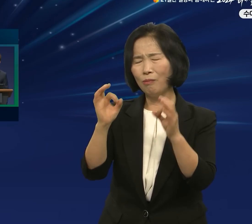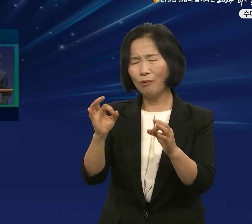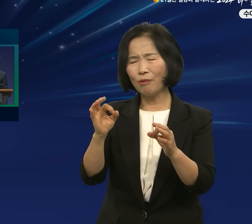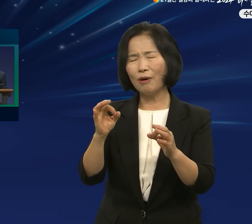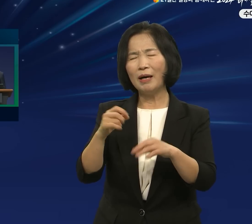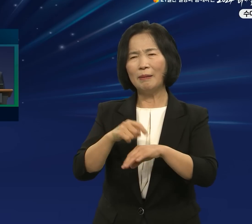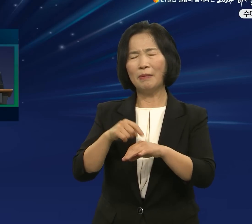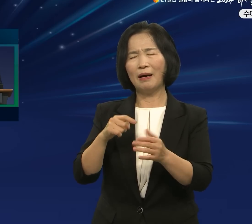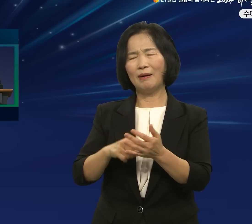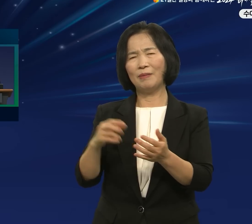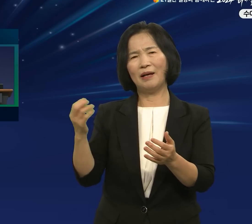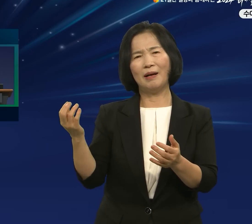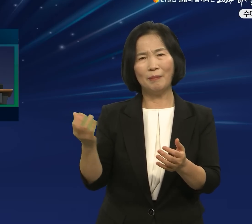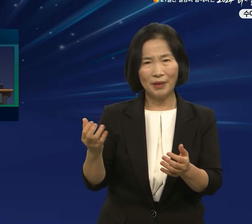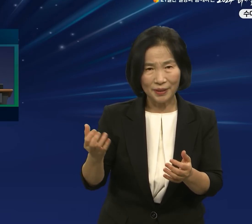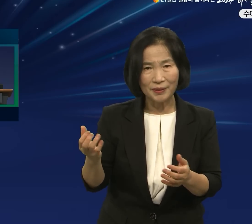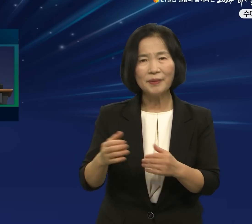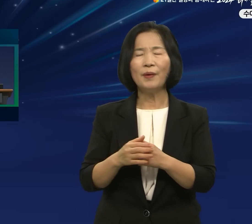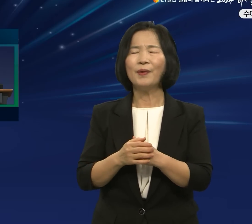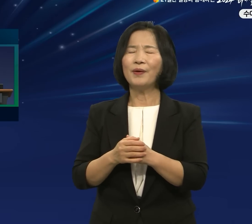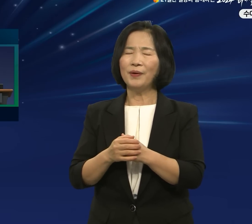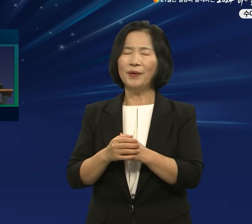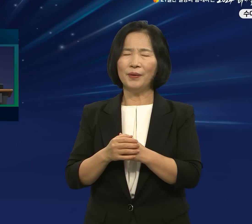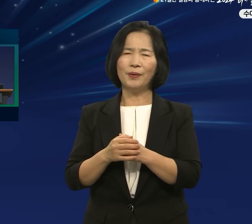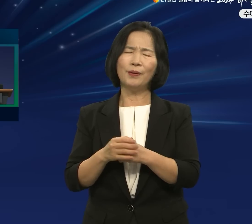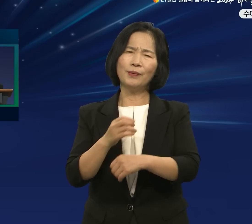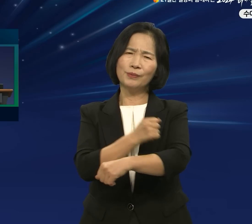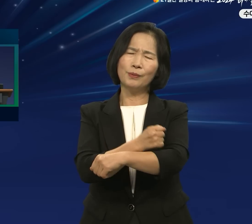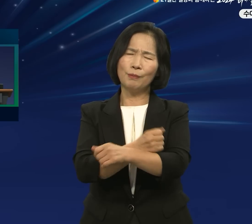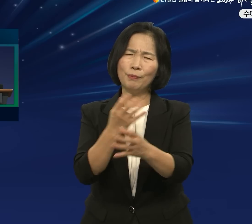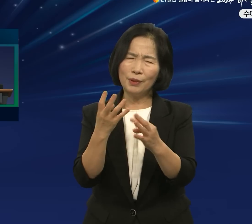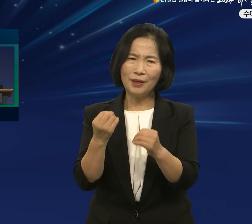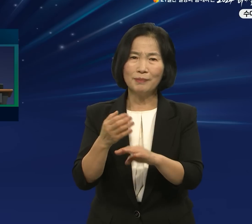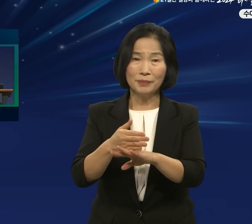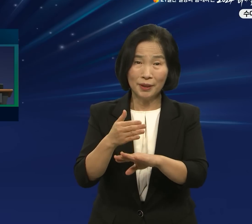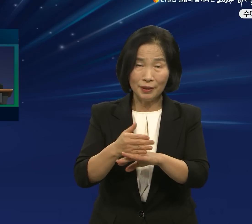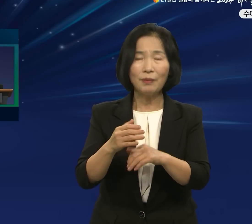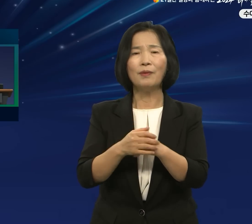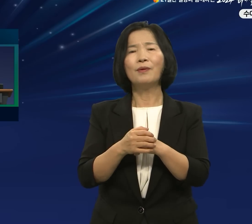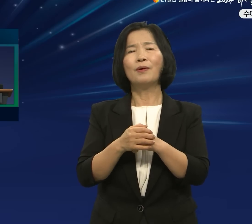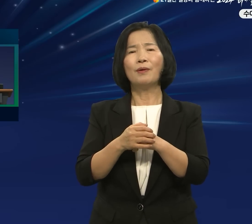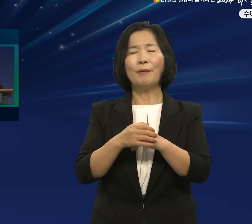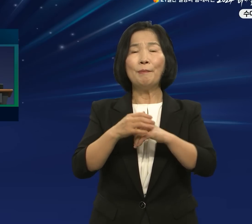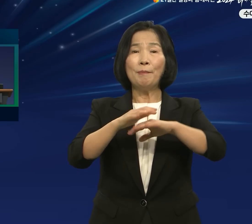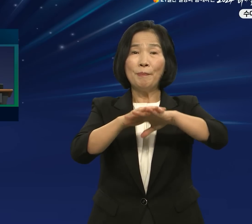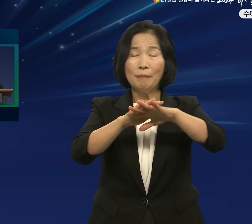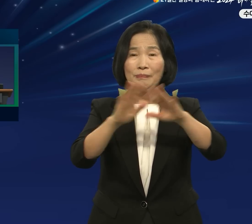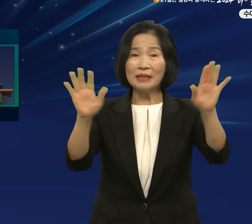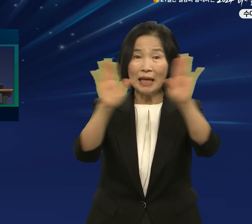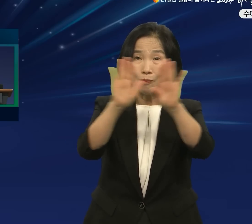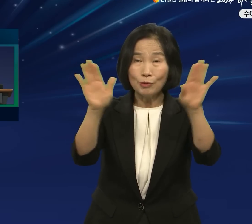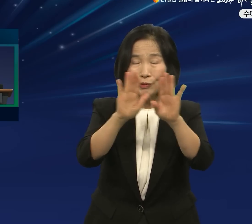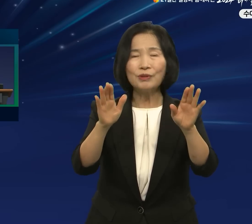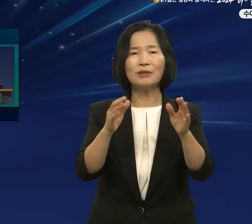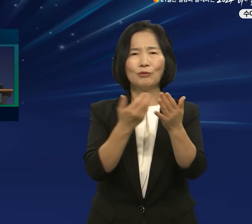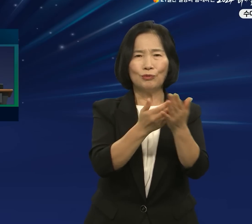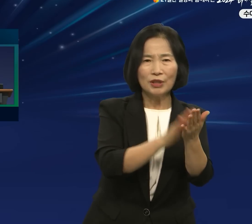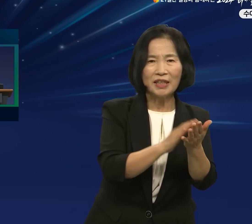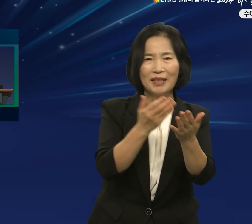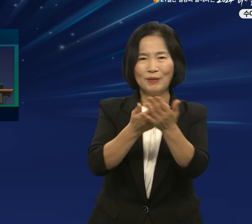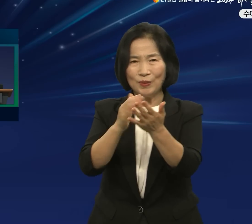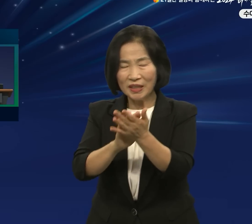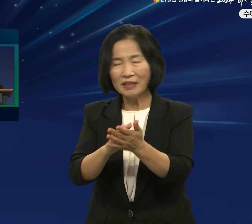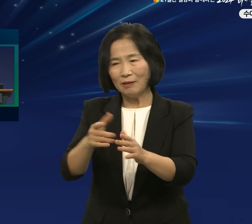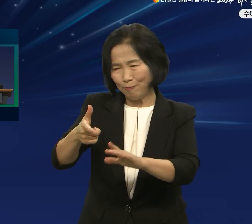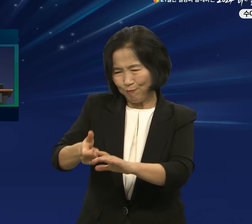방충망으로 지금도 여전히 시간이 날 때마다 인근 마을 그리고 교회들을